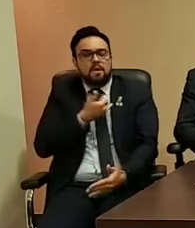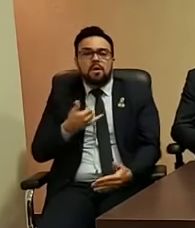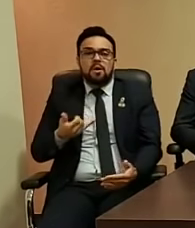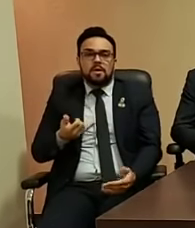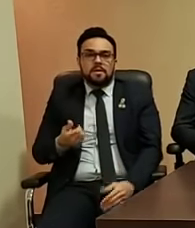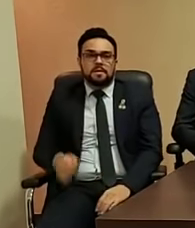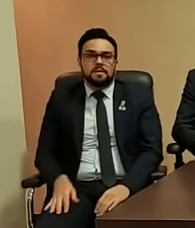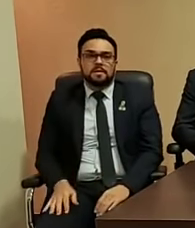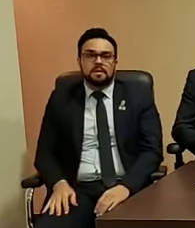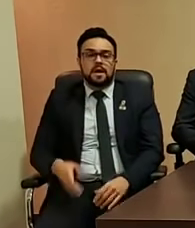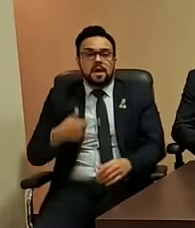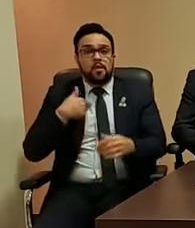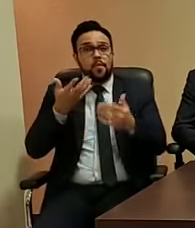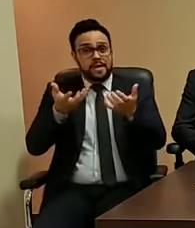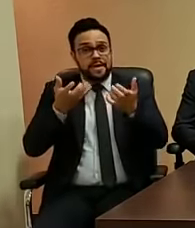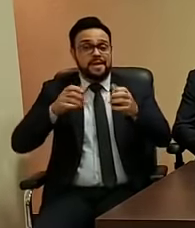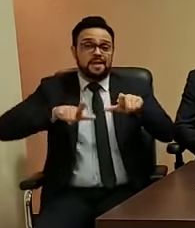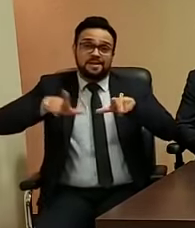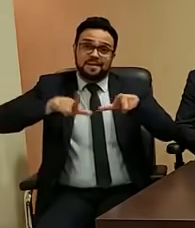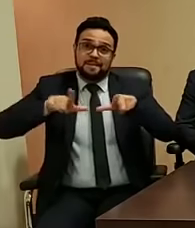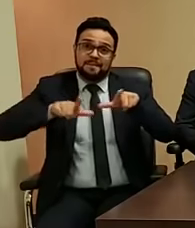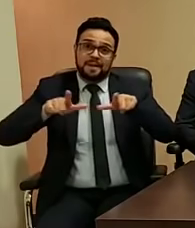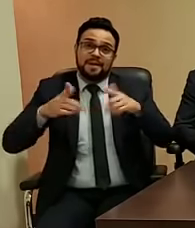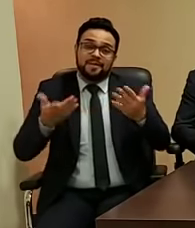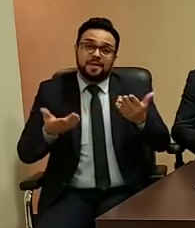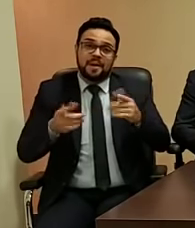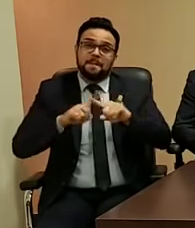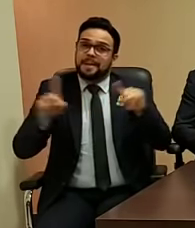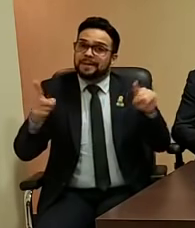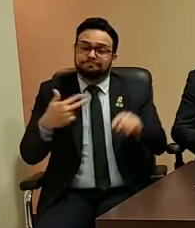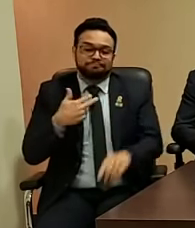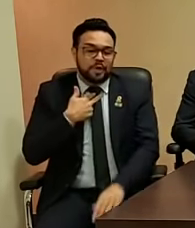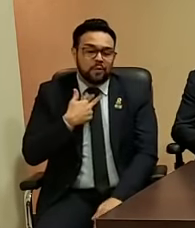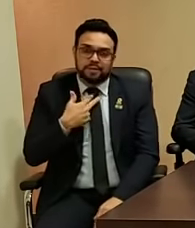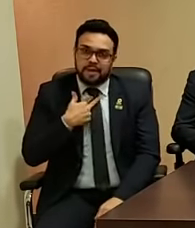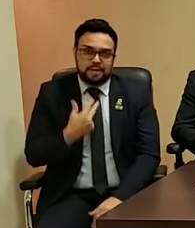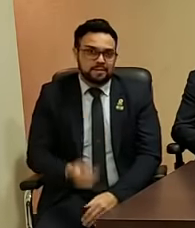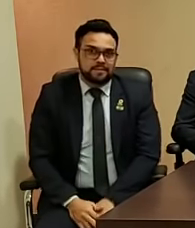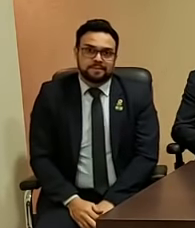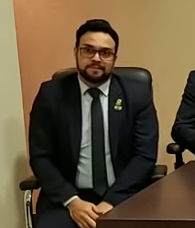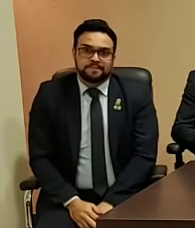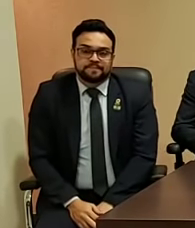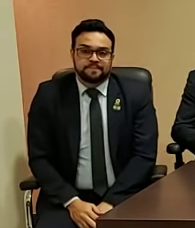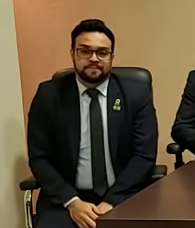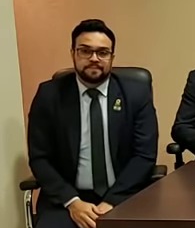Ela queria um emprego aí em cima de mim, mas lamentavelmente não vai ser